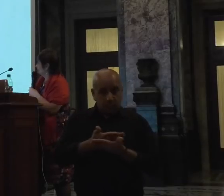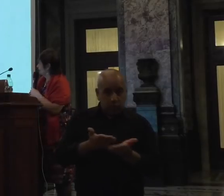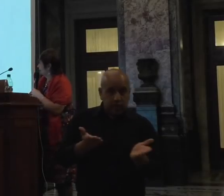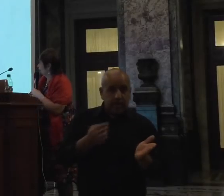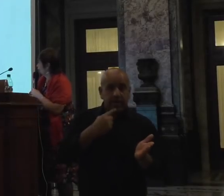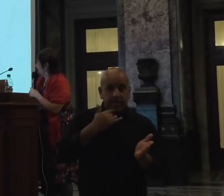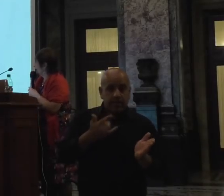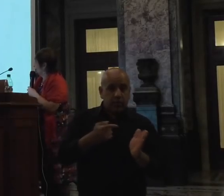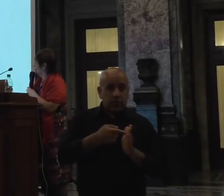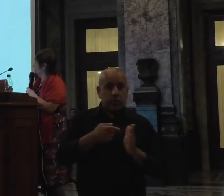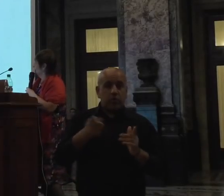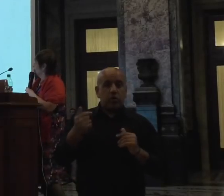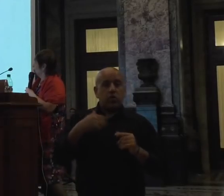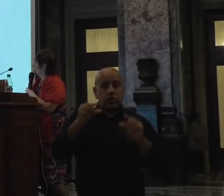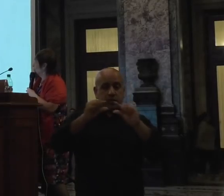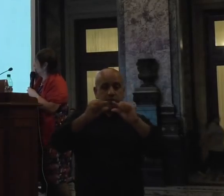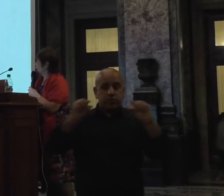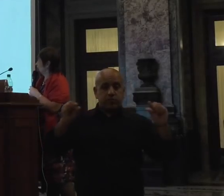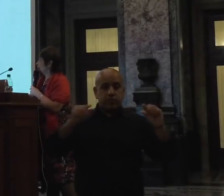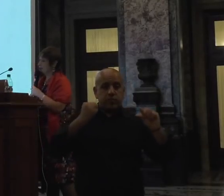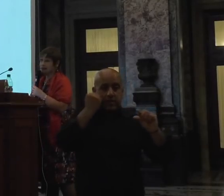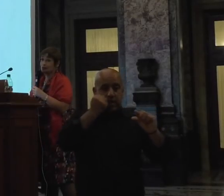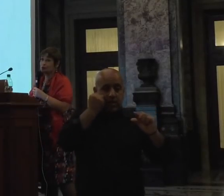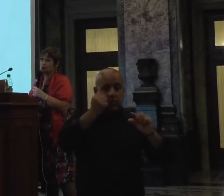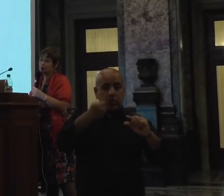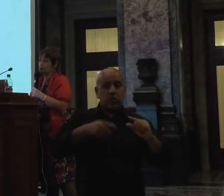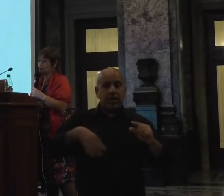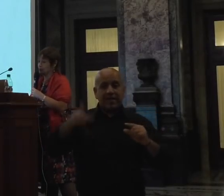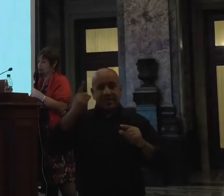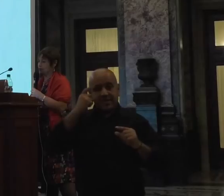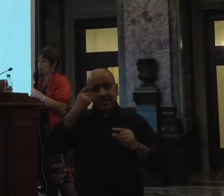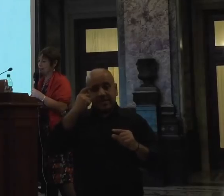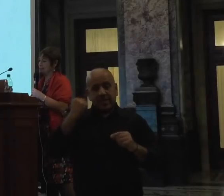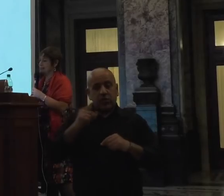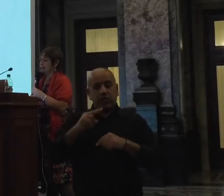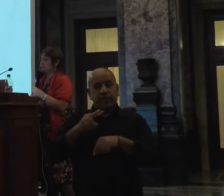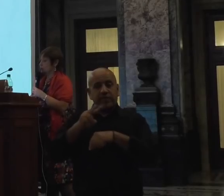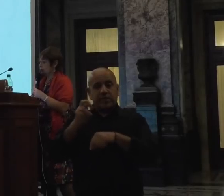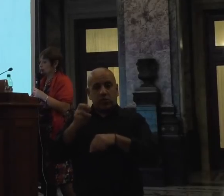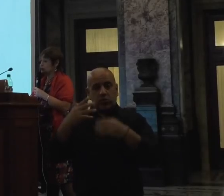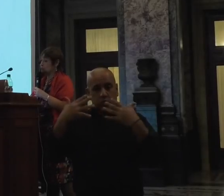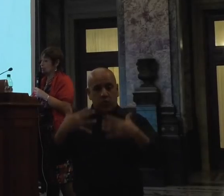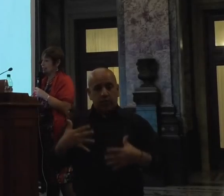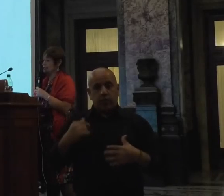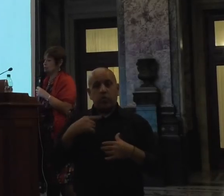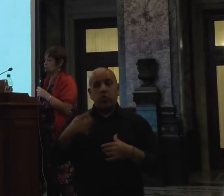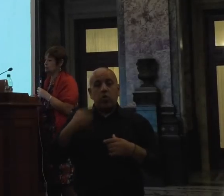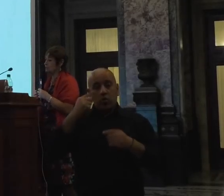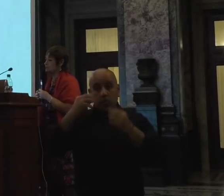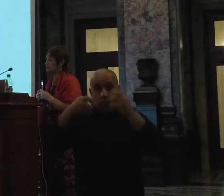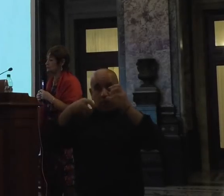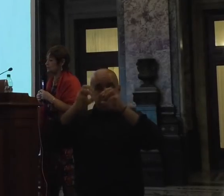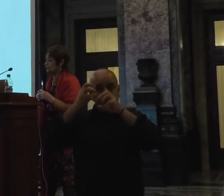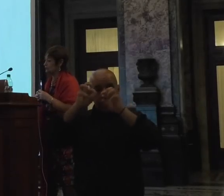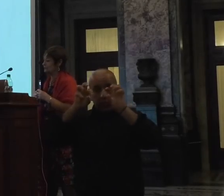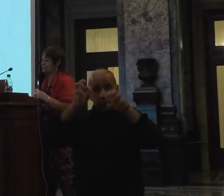están marcados con negrillas, pero usamos métodos psicofísicos, modelos computacionales, movimientos oculares,